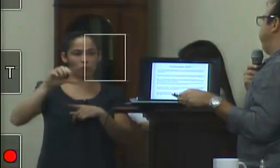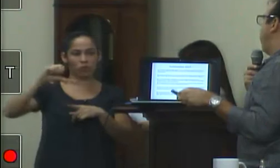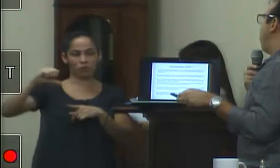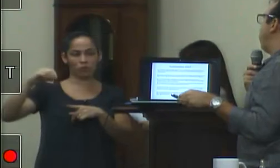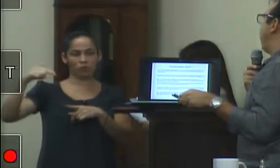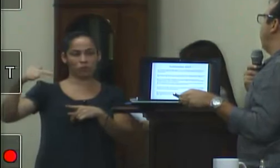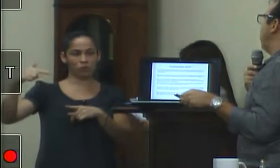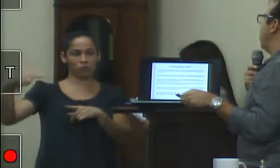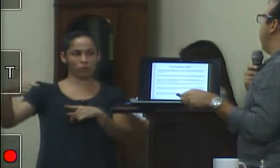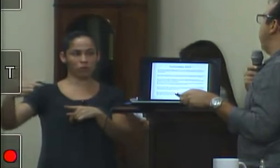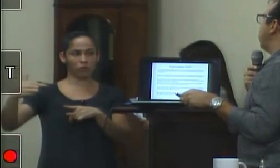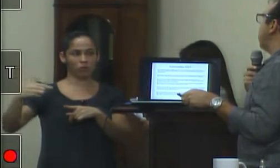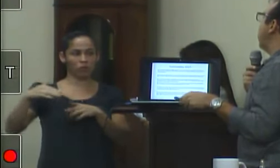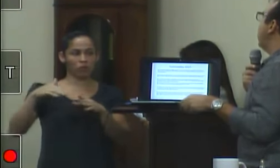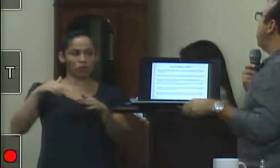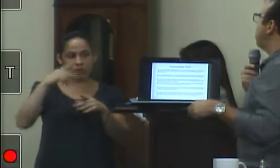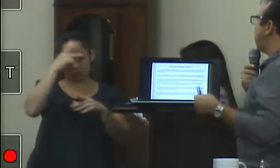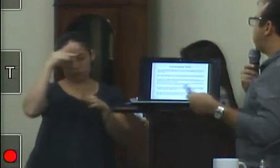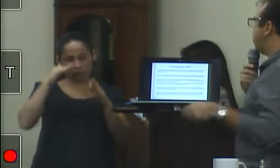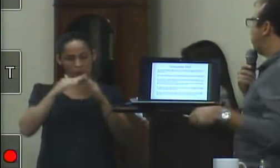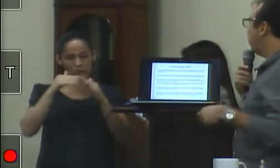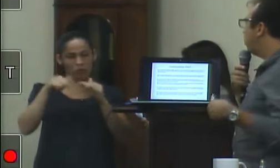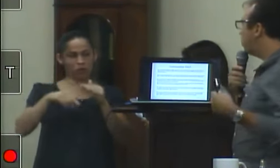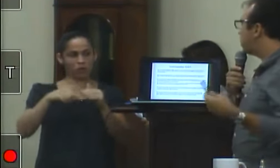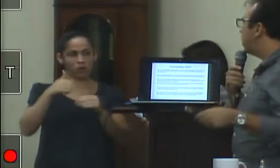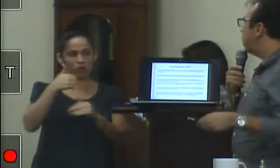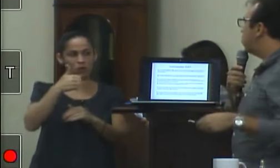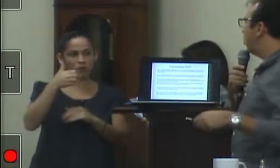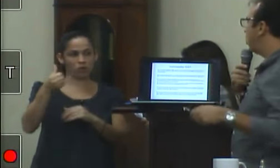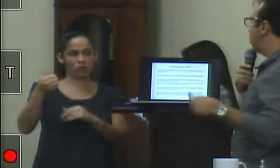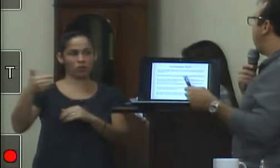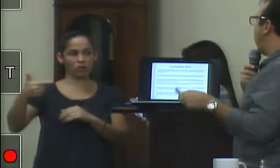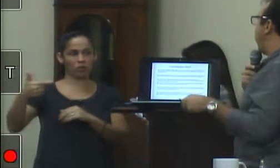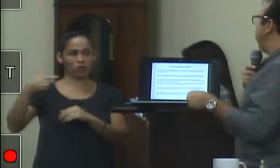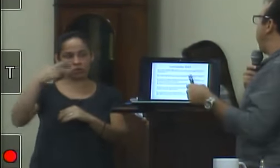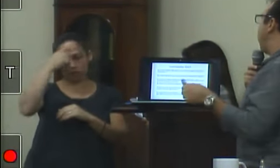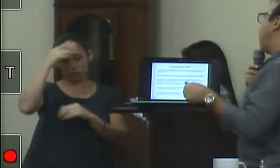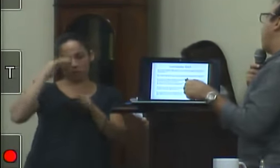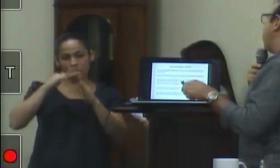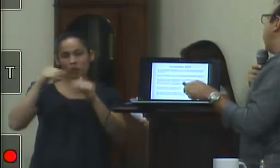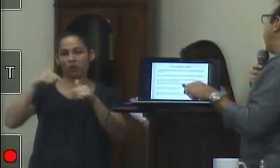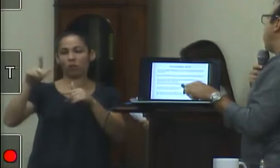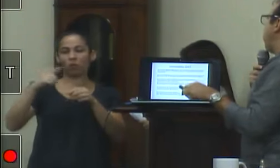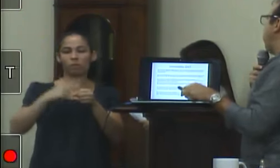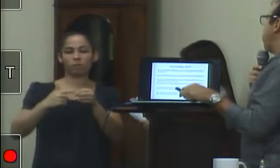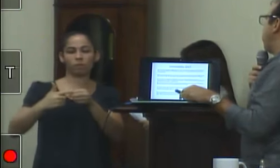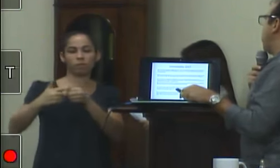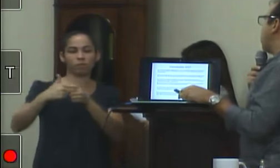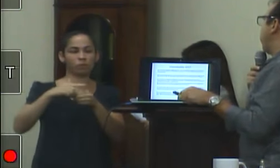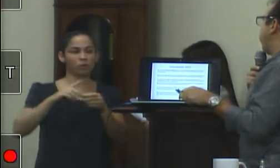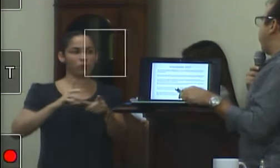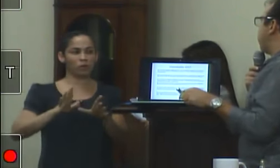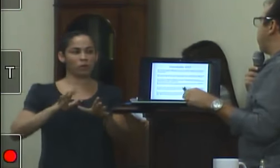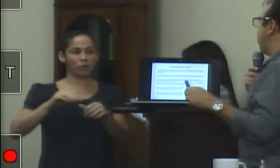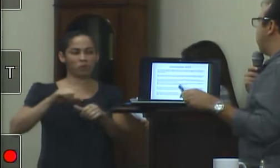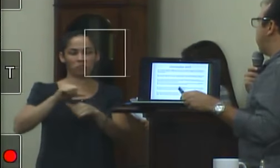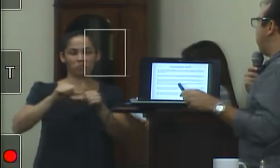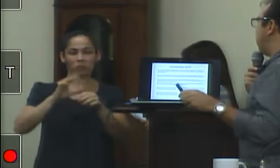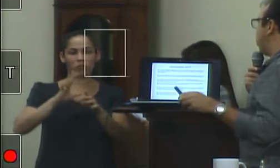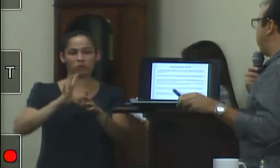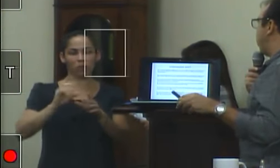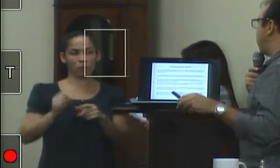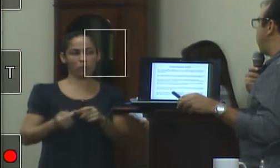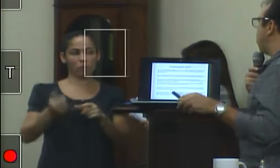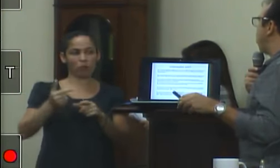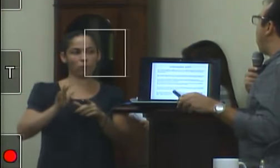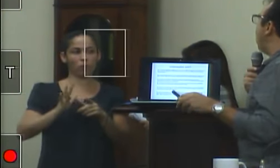1.962 de próprios moradores de Valença e 162 de outros locais. Né? Também não tivemos mudança, 80% das